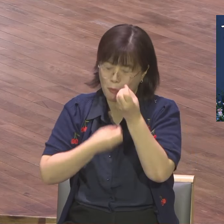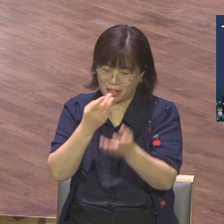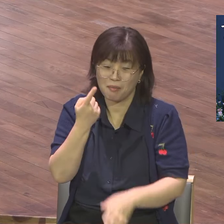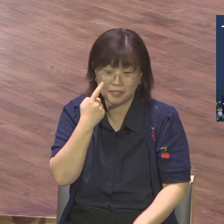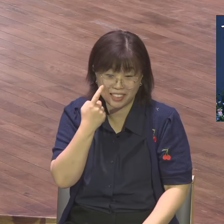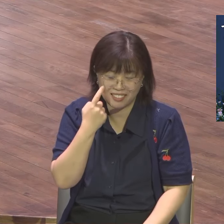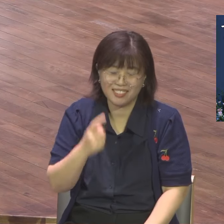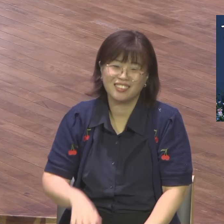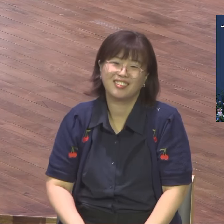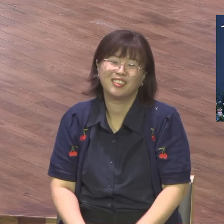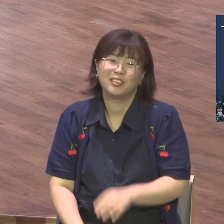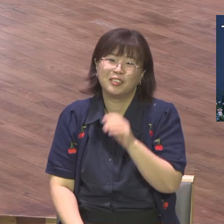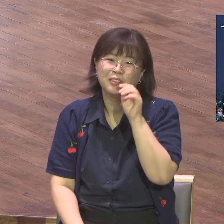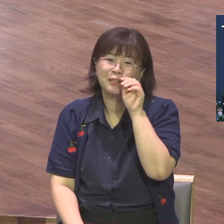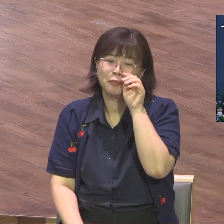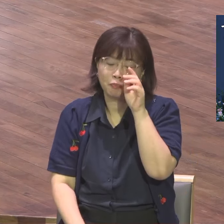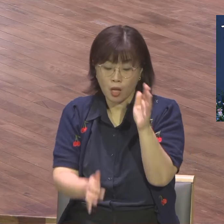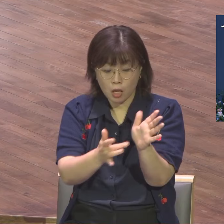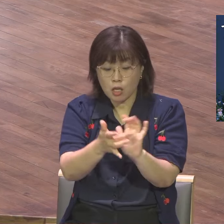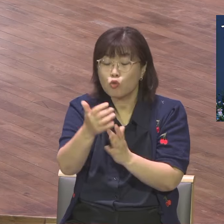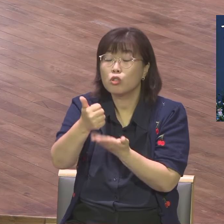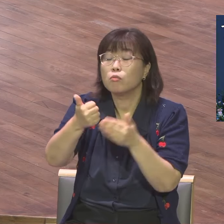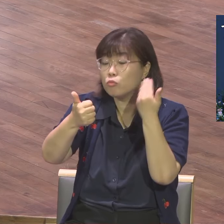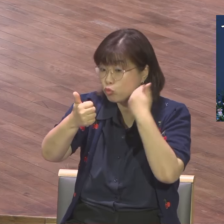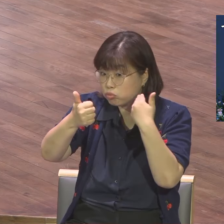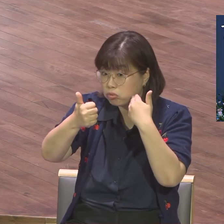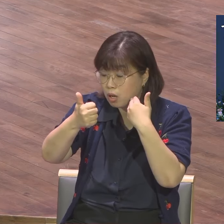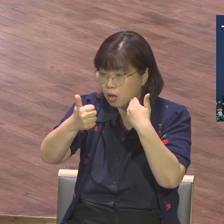모든 것을 다 베풀어 주었어.